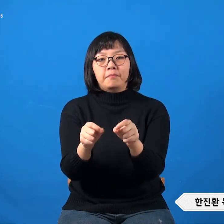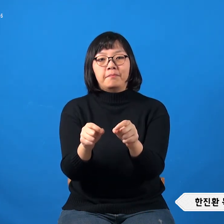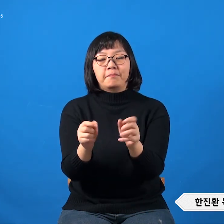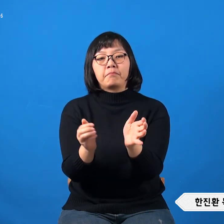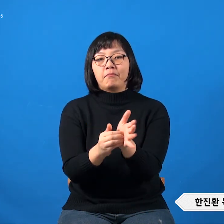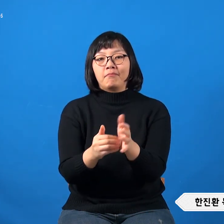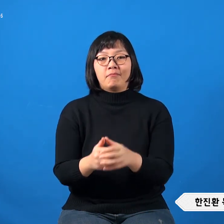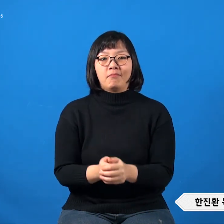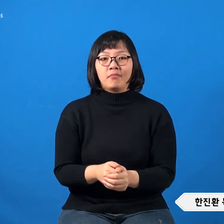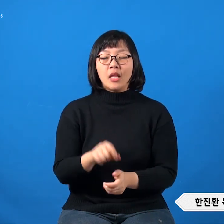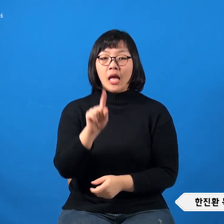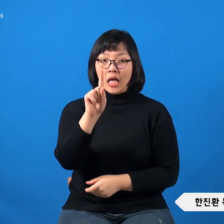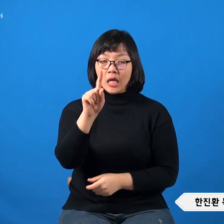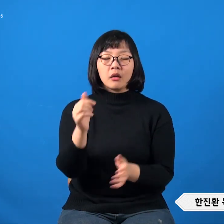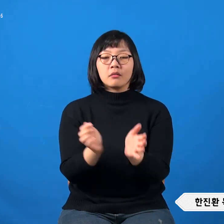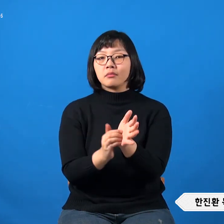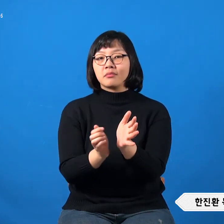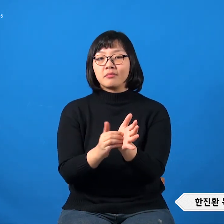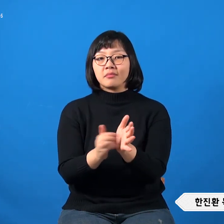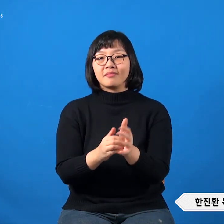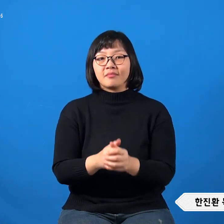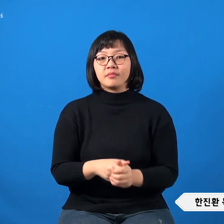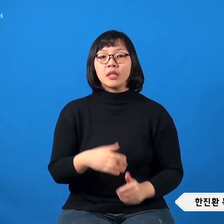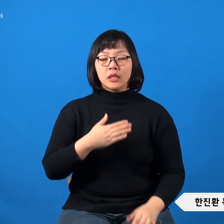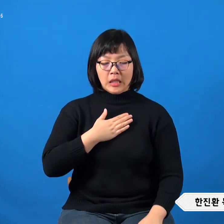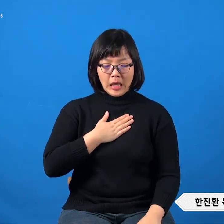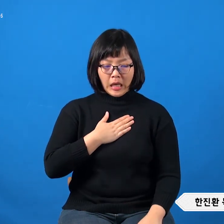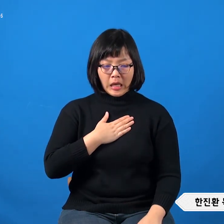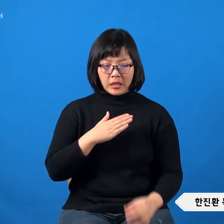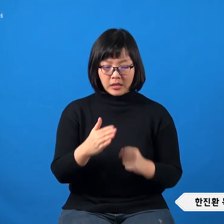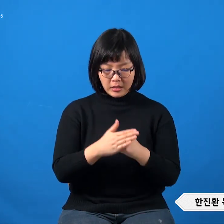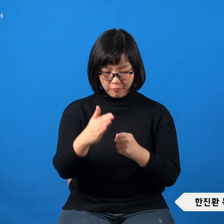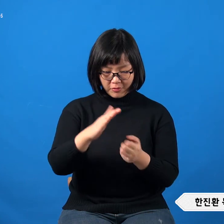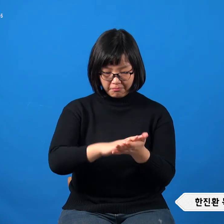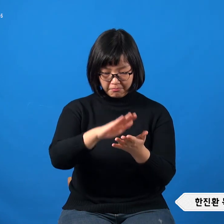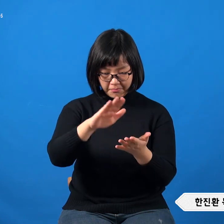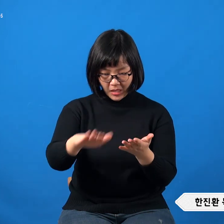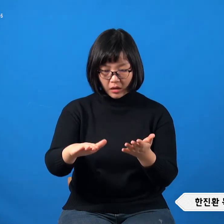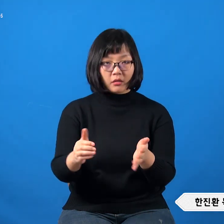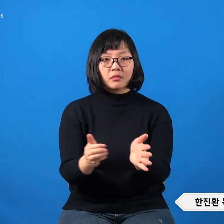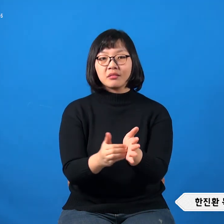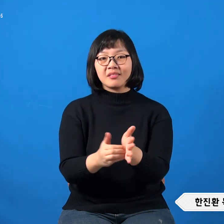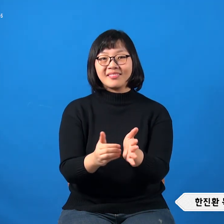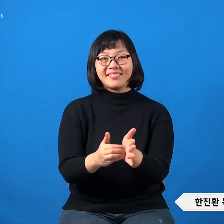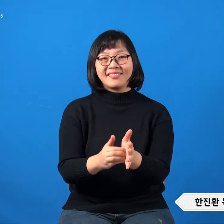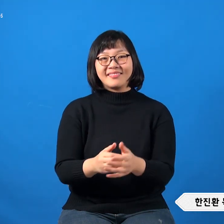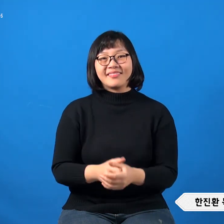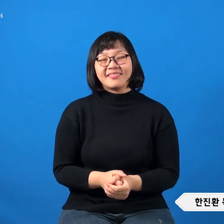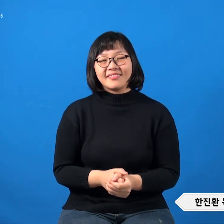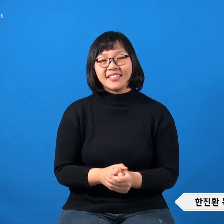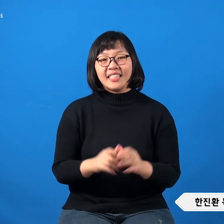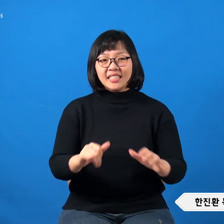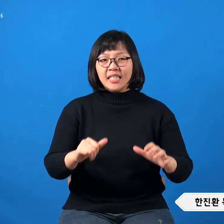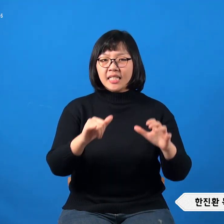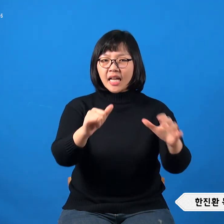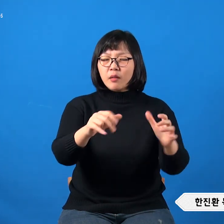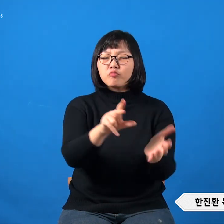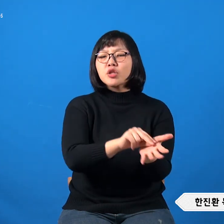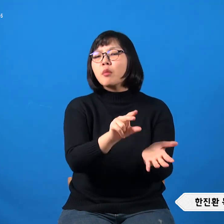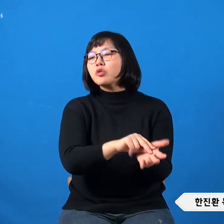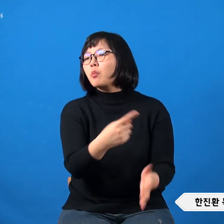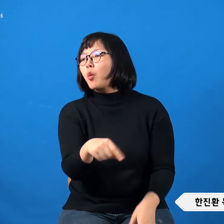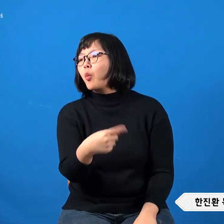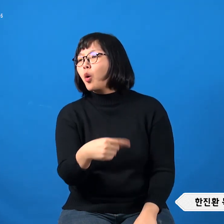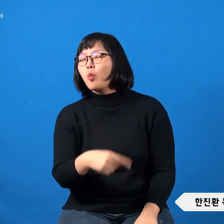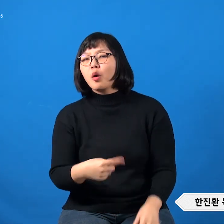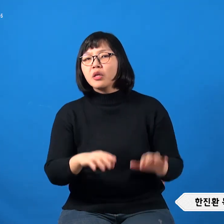답입니다. 단 한 줄로 되어 있습니다. 나입니다. 그렇게 되어 있습니다. 이 세상이 뭐가